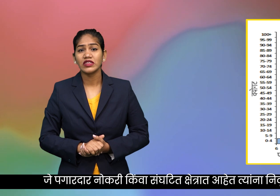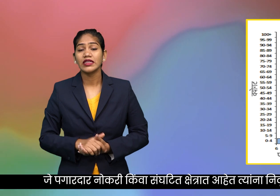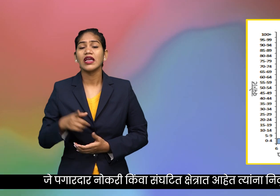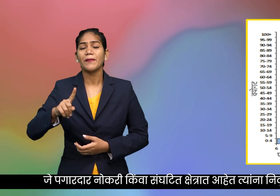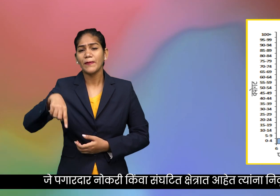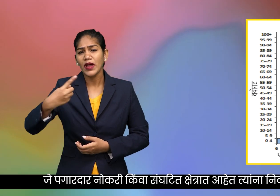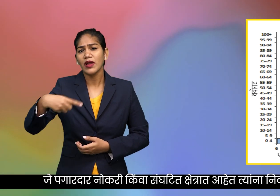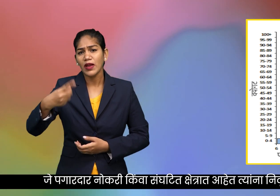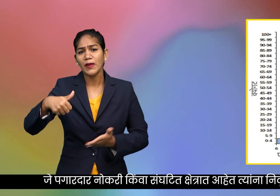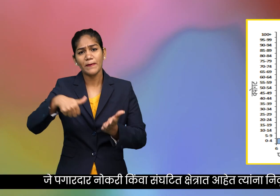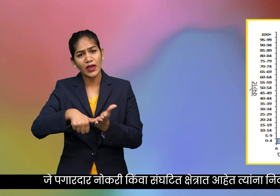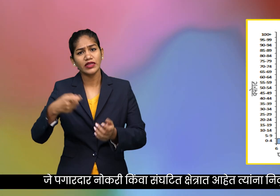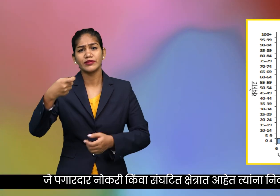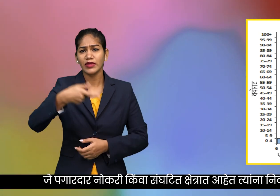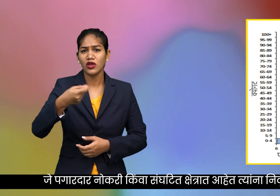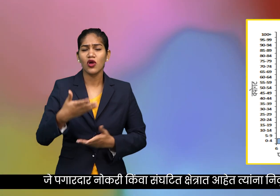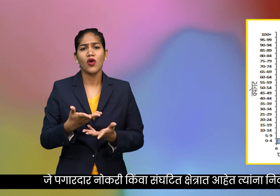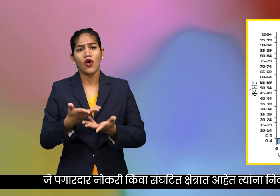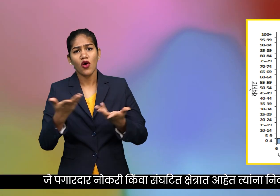आहेत त्यांना निवृत्ती वेतन मिळू शकतं.